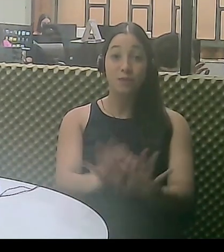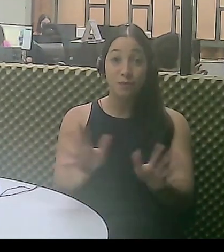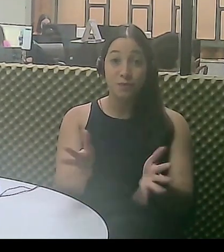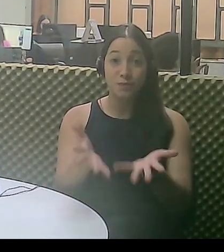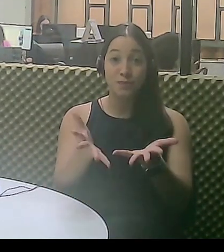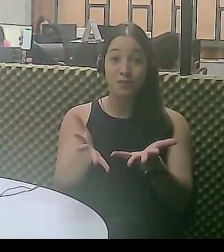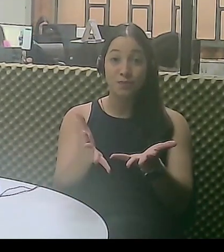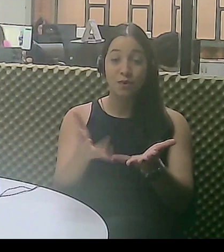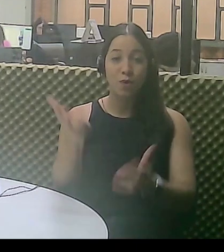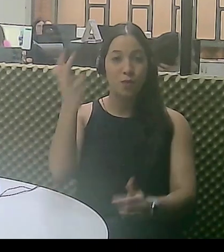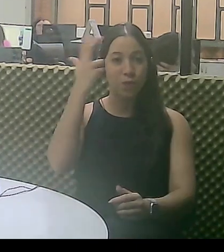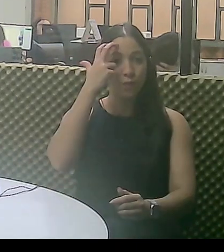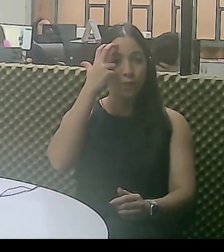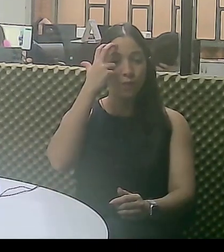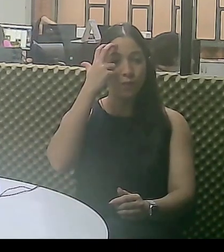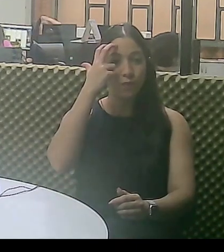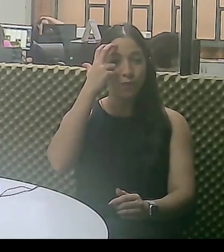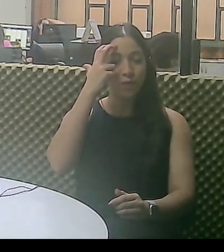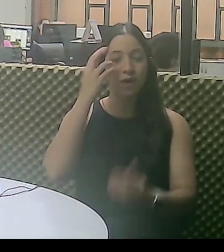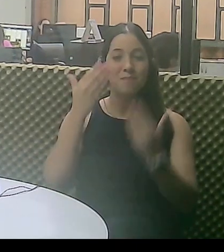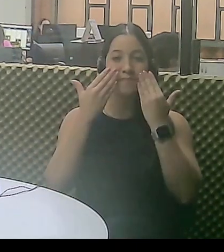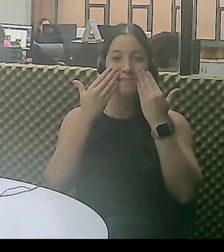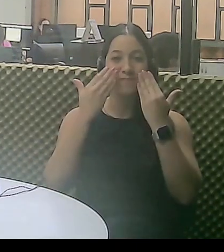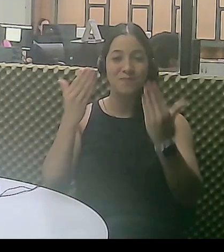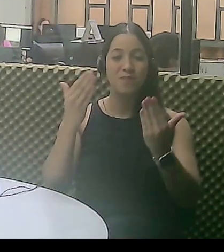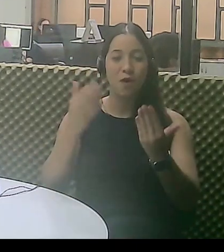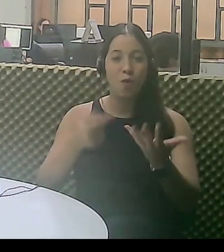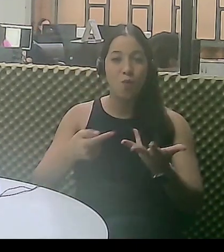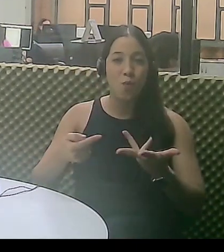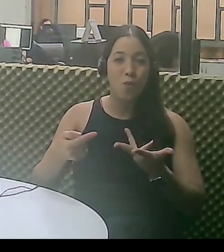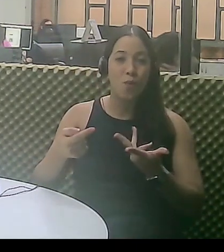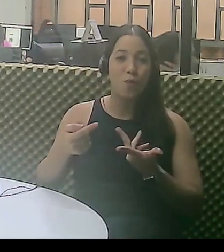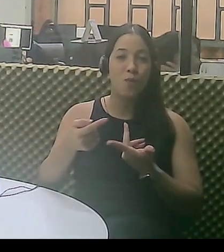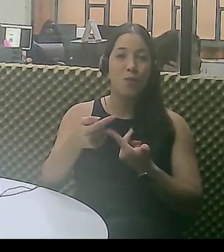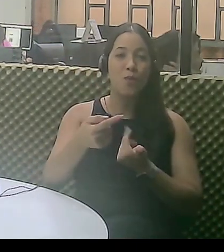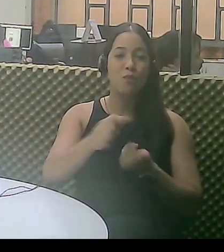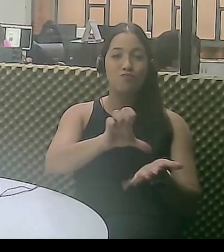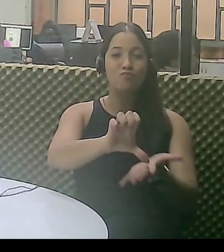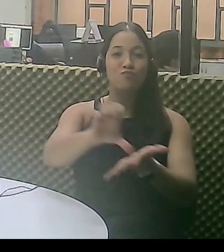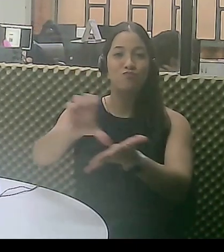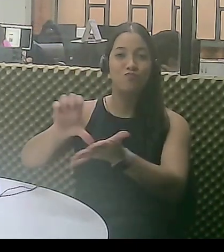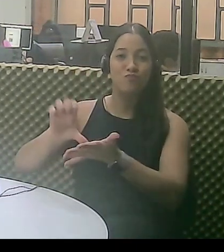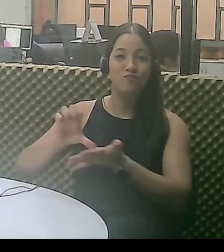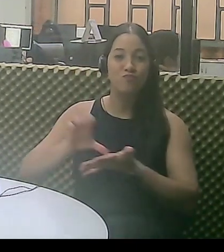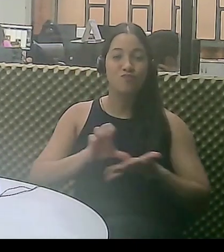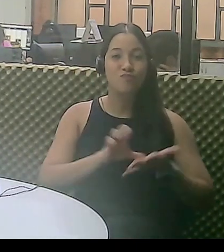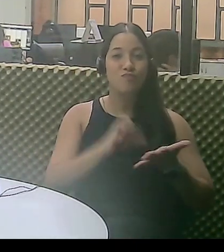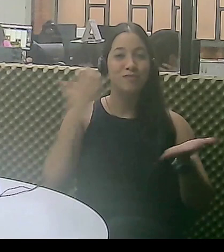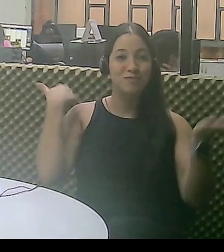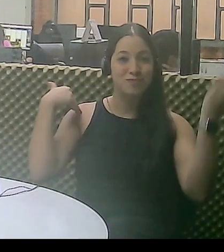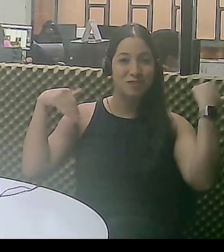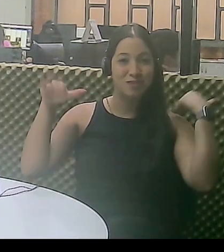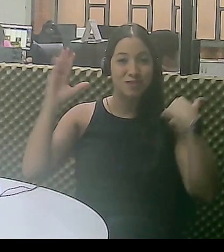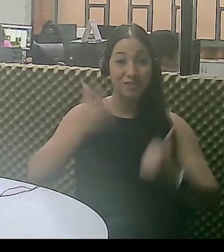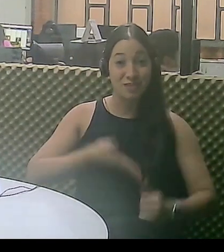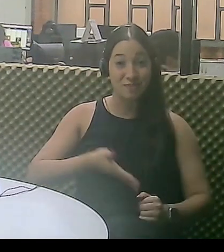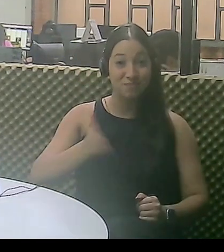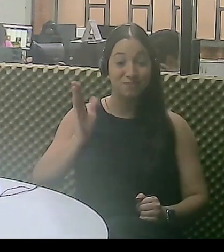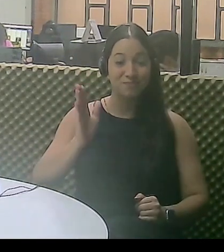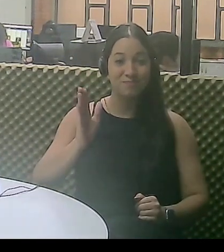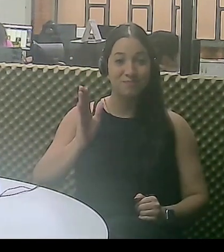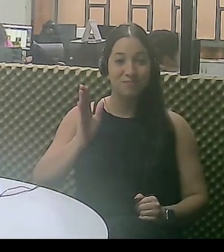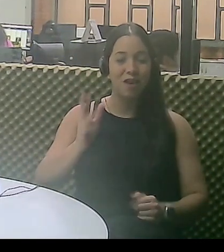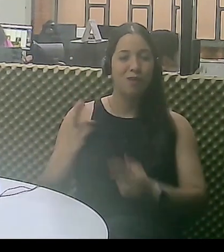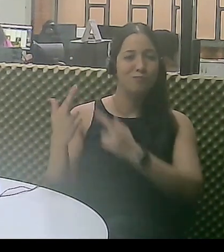Incentivar a produção cultural, oferecer apresentações variadas e colocar os pontos turísticos na rota de passeios foram funções